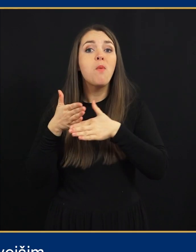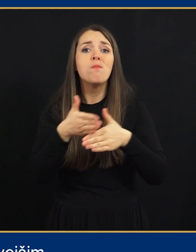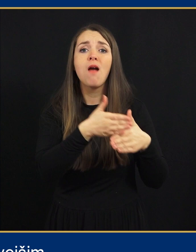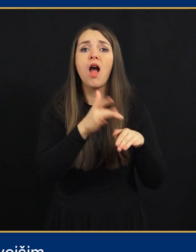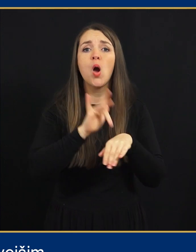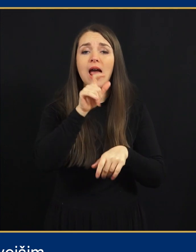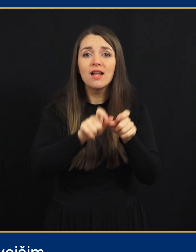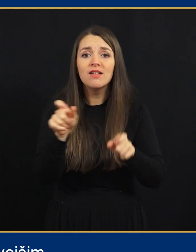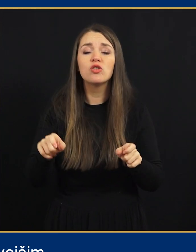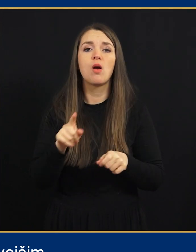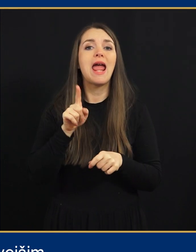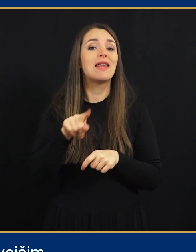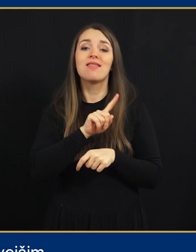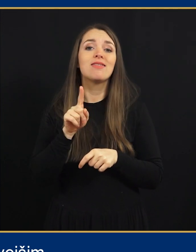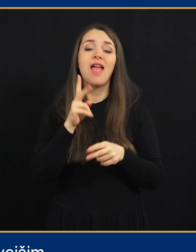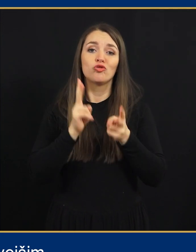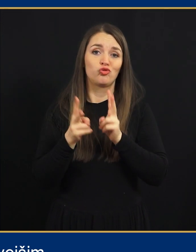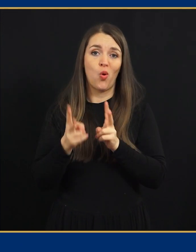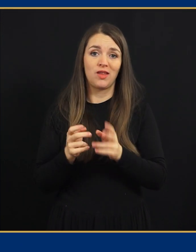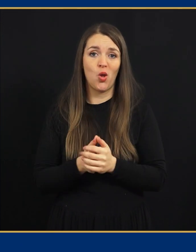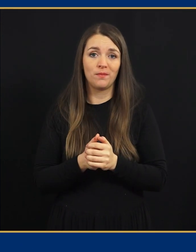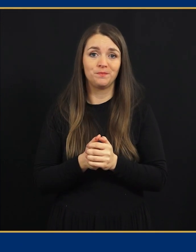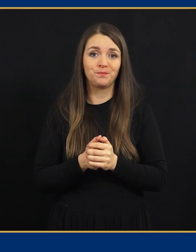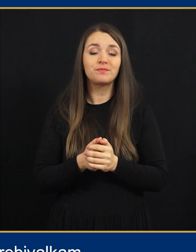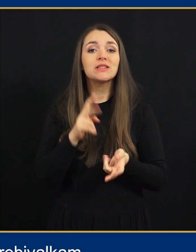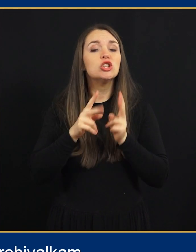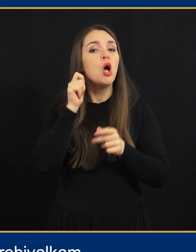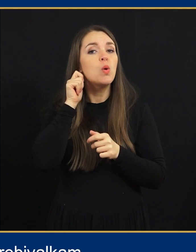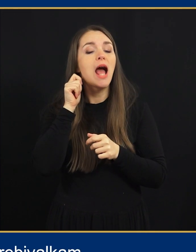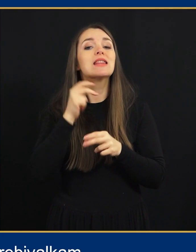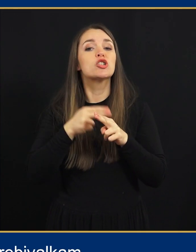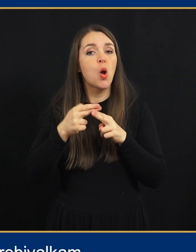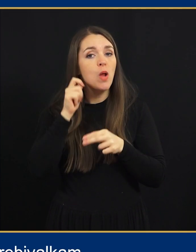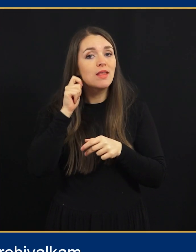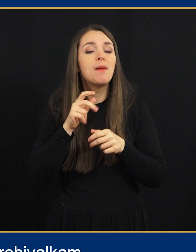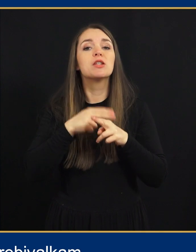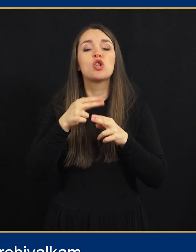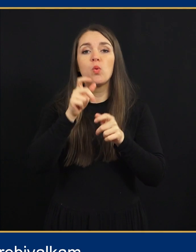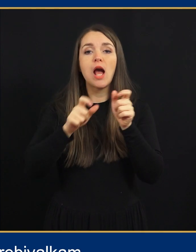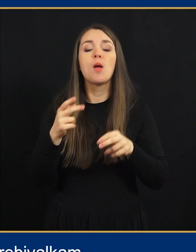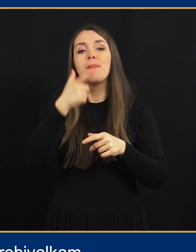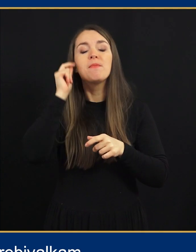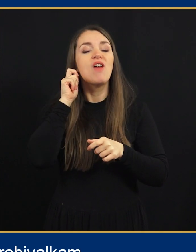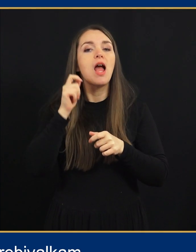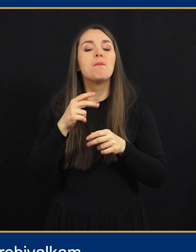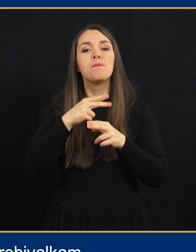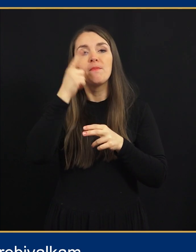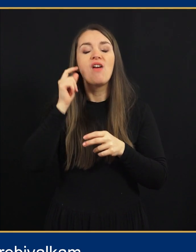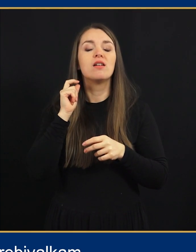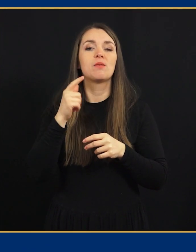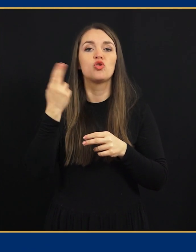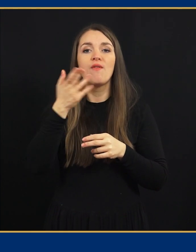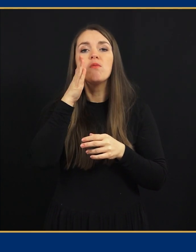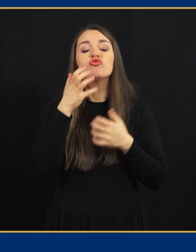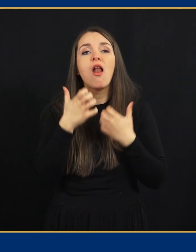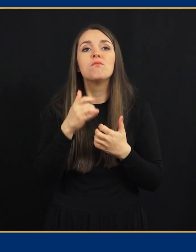pomagajo ranljivejšim in ne sodijo. Državljankam in državljanom, prebivalkam in prebivalcem Slovenije želim,